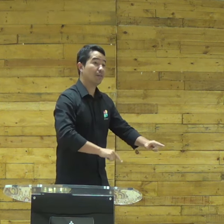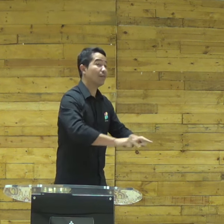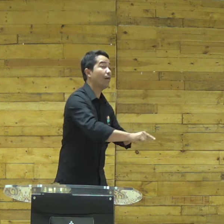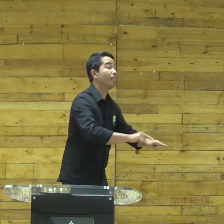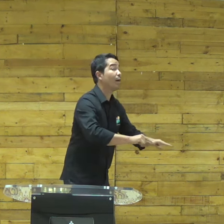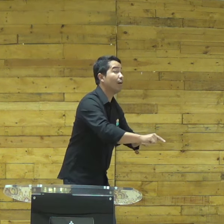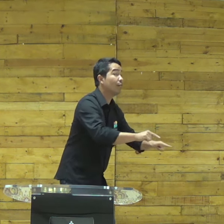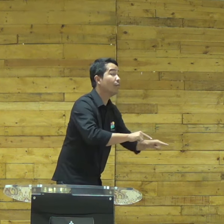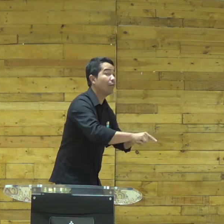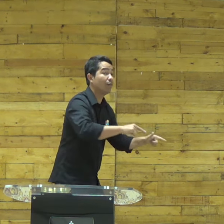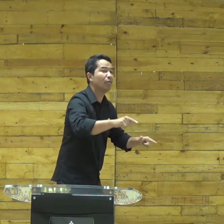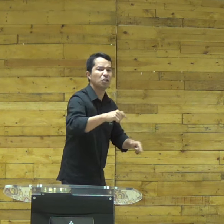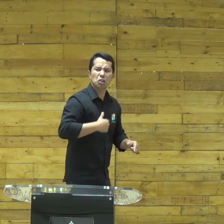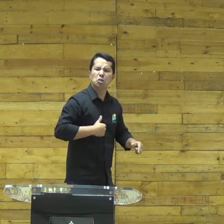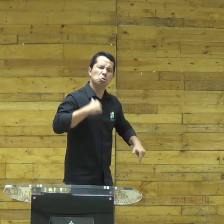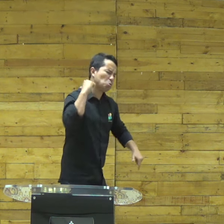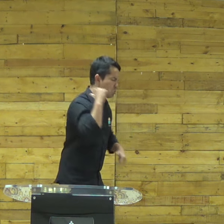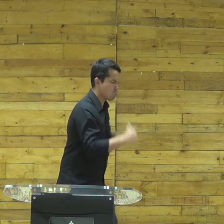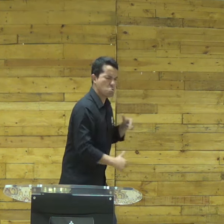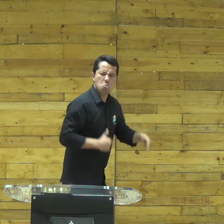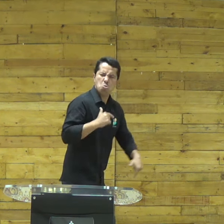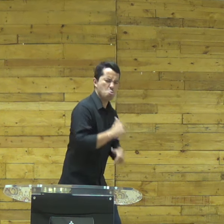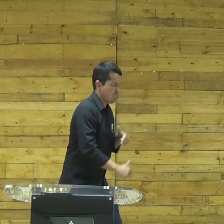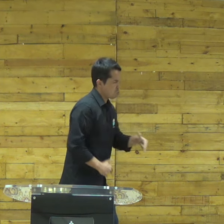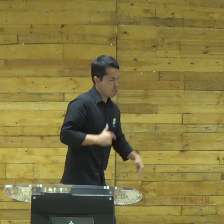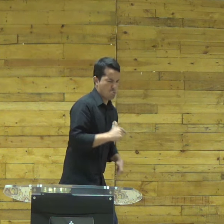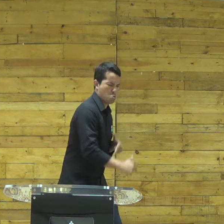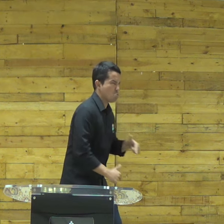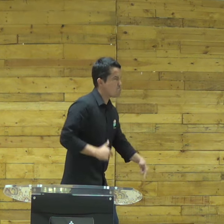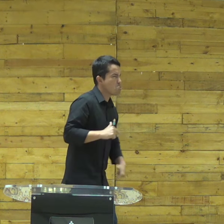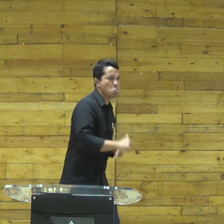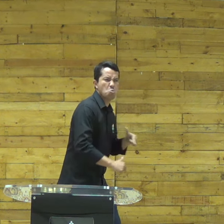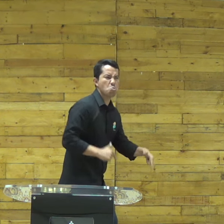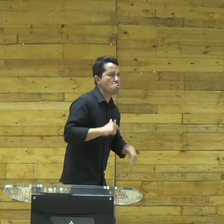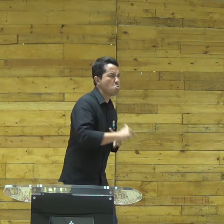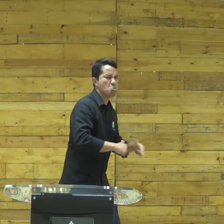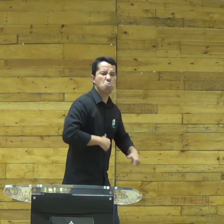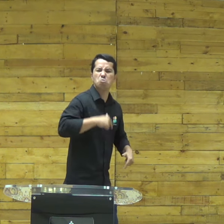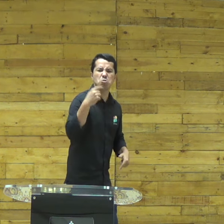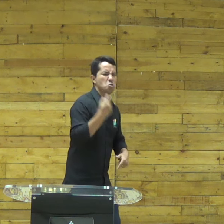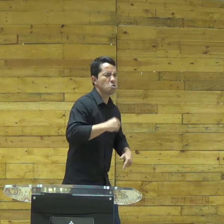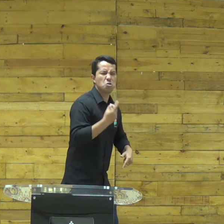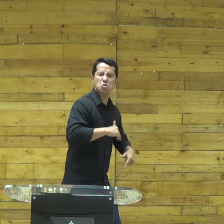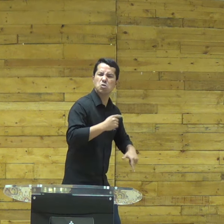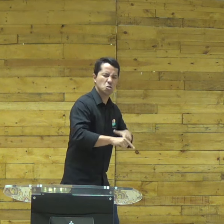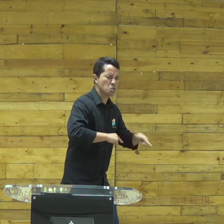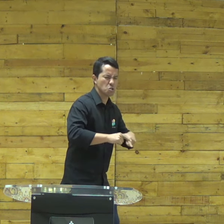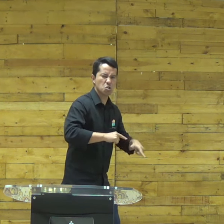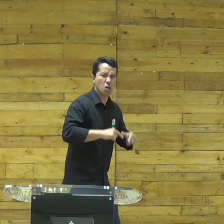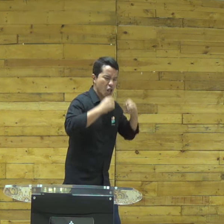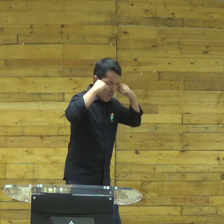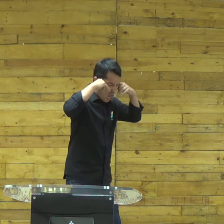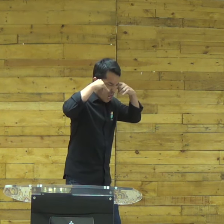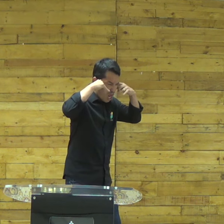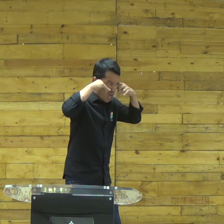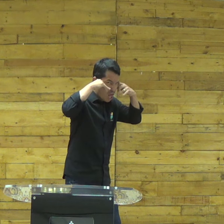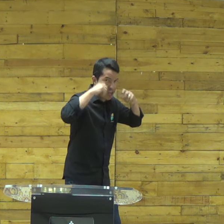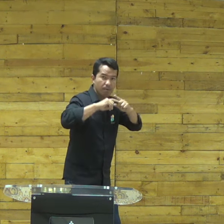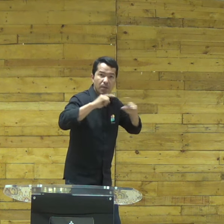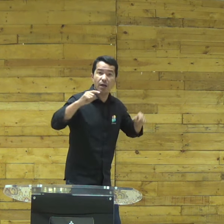por exemplo se no seu trabalho você vai trabalha trabalha trabalha muito lá rala